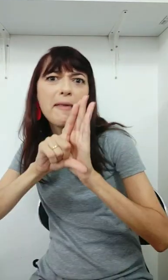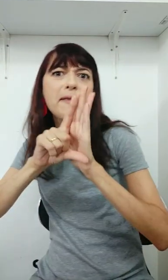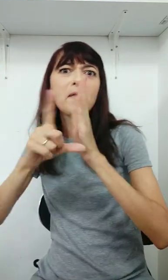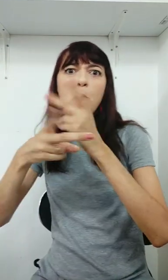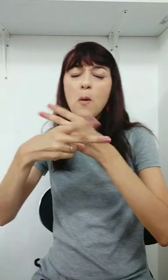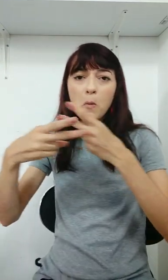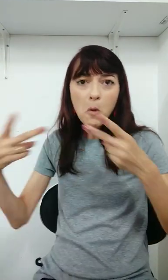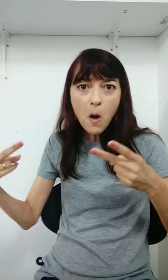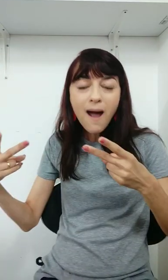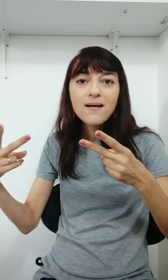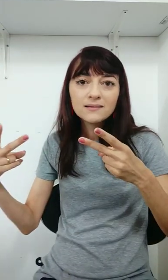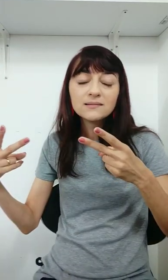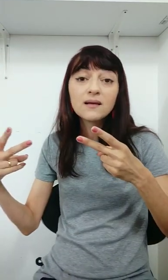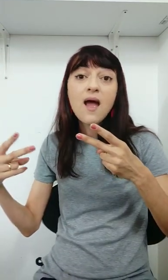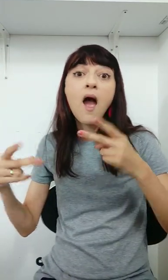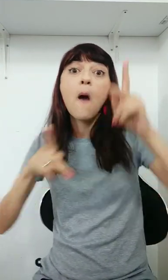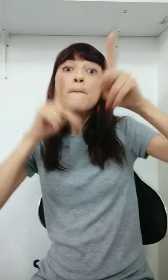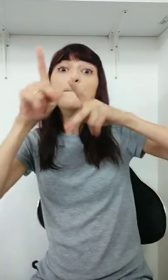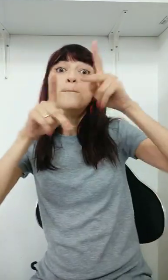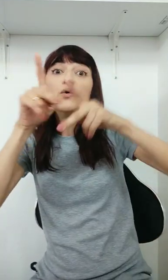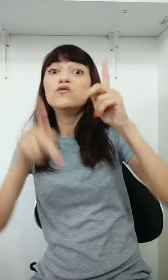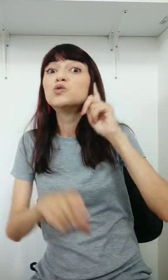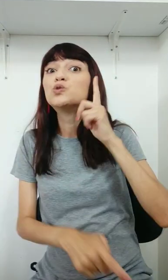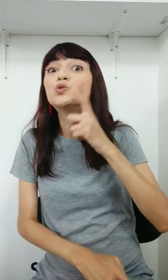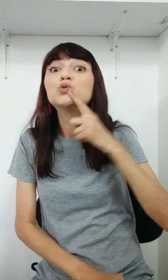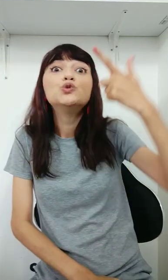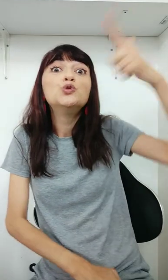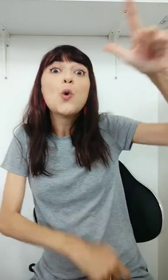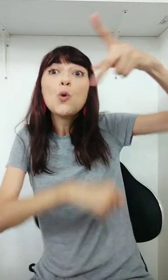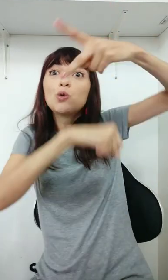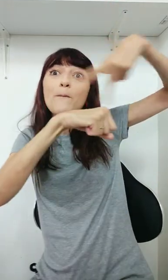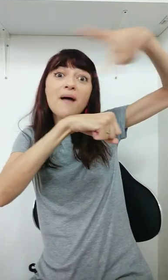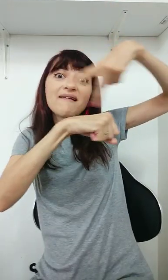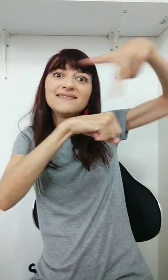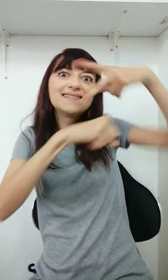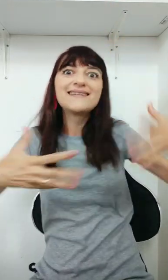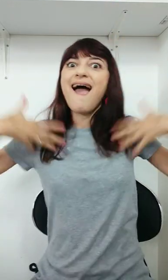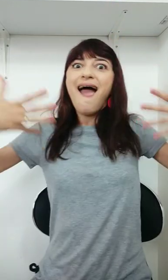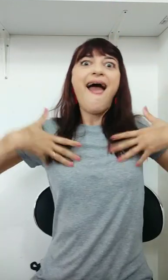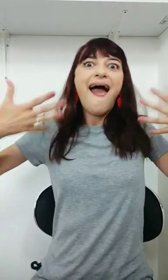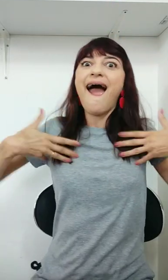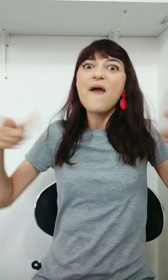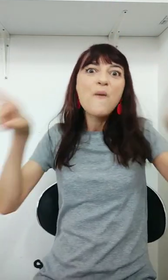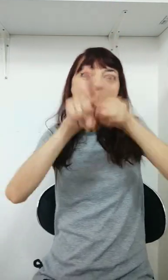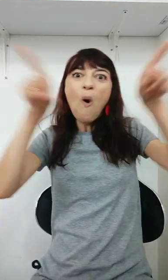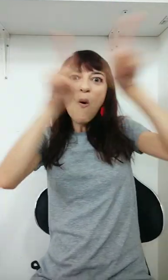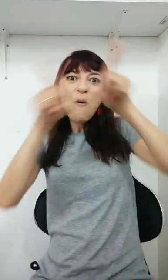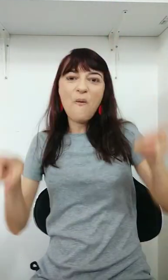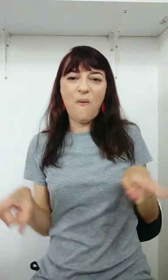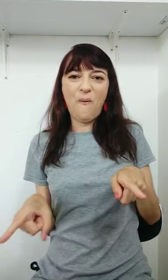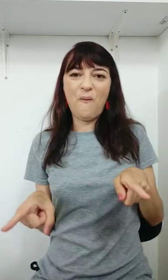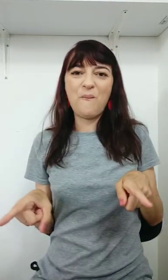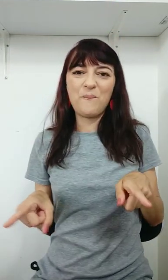ali, quando os surdos conquistam, por exemplo, a aprovação de uma lei, né? Quando até mesmo os surdos de outros países